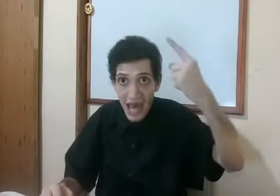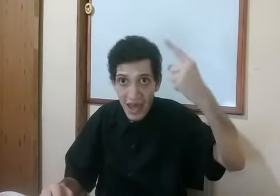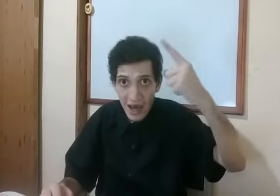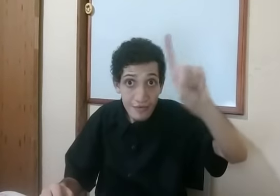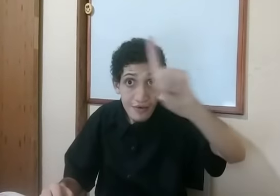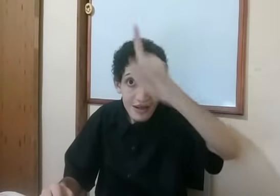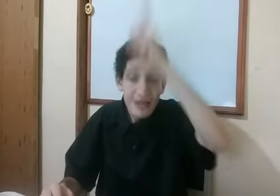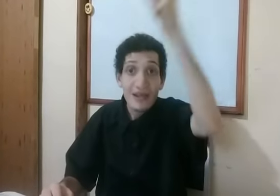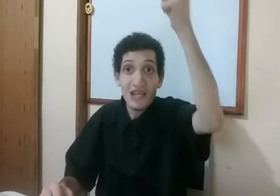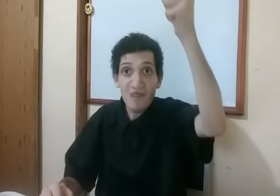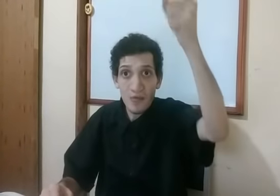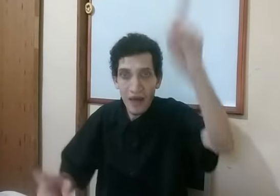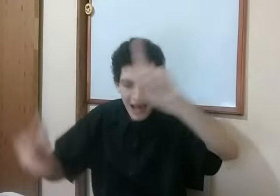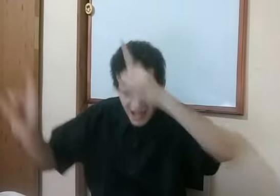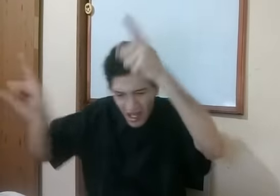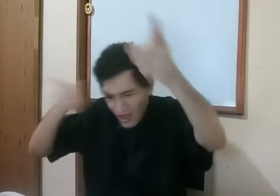Ideia. Inventar.